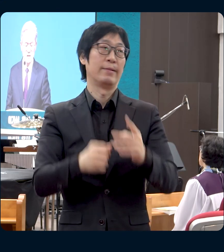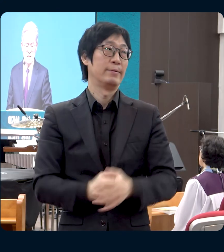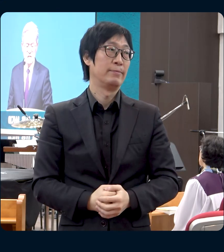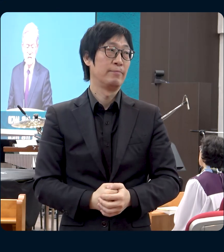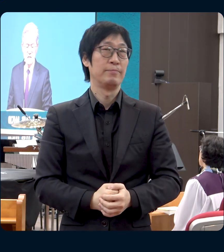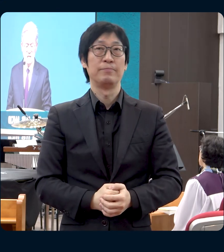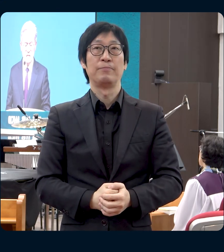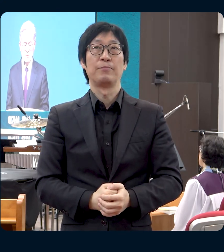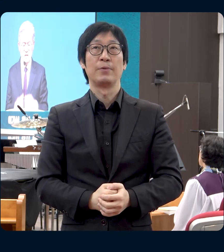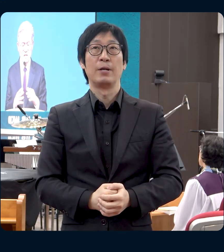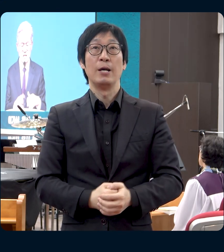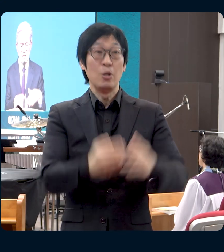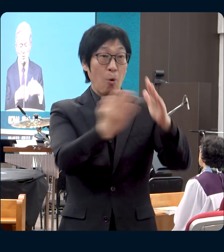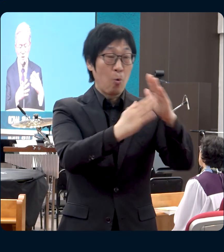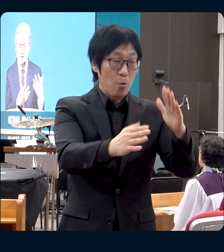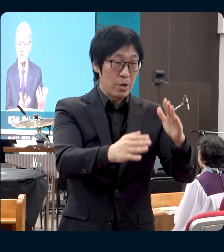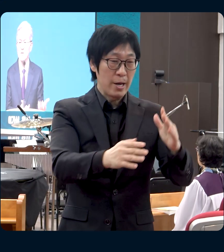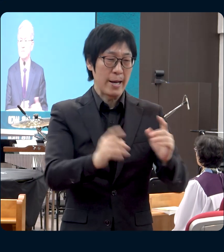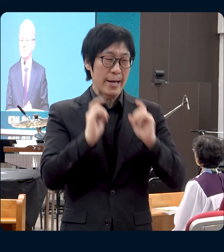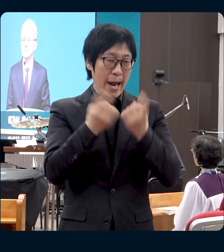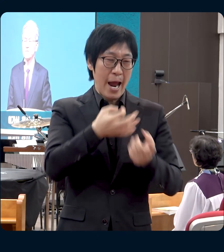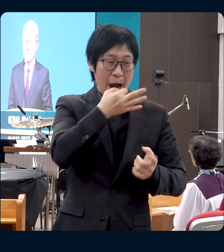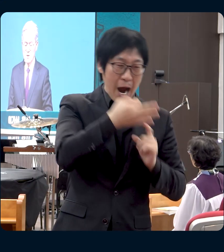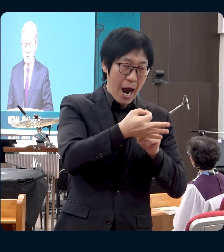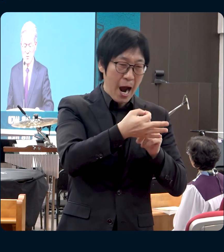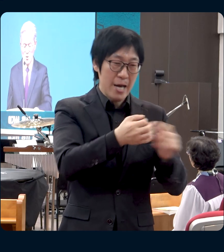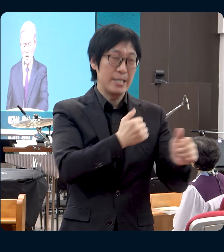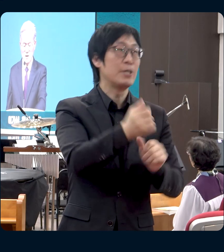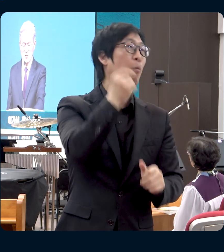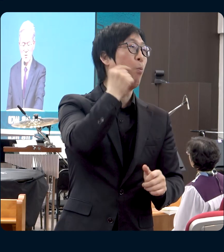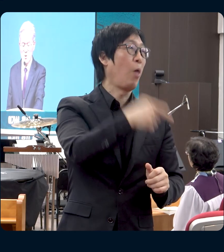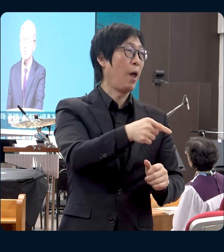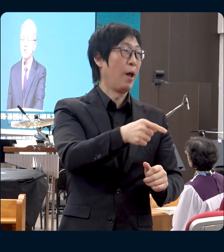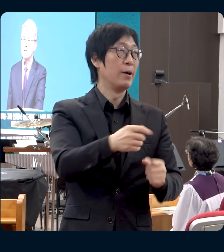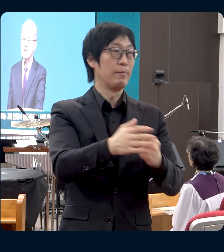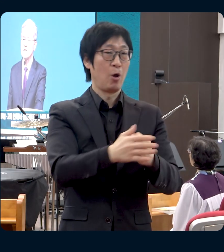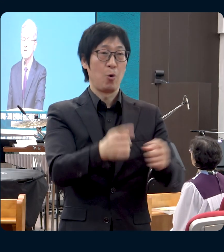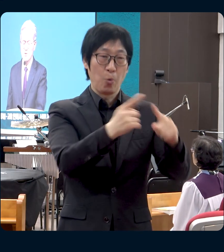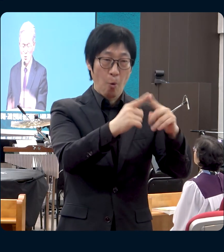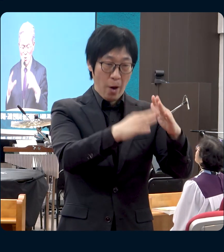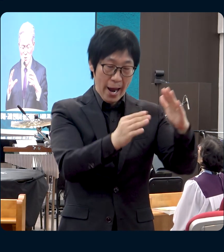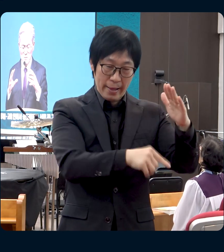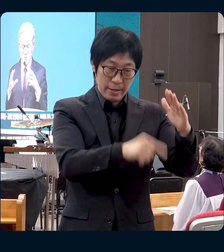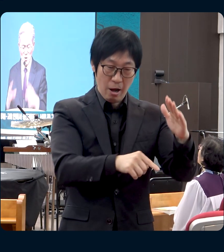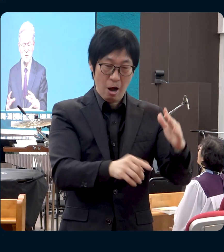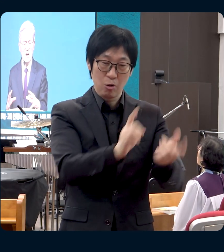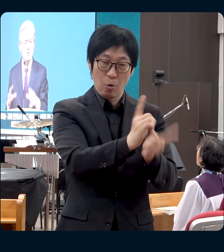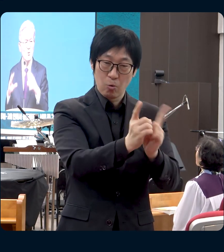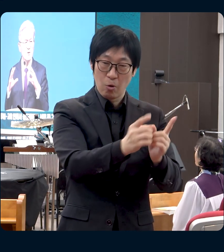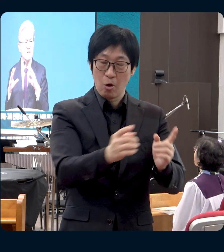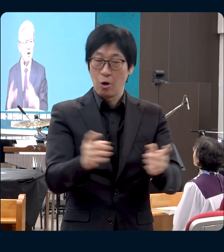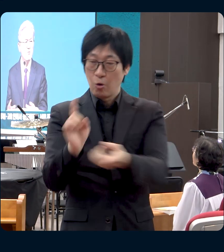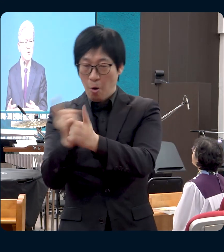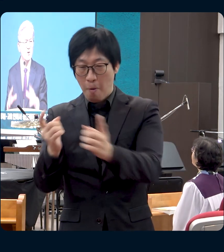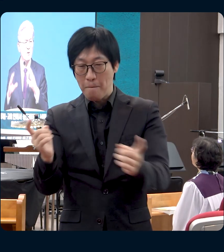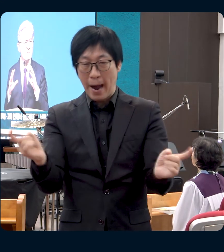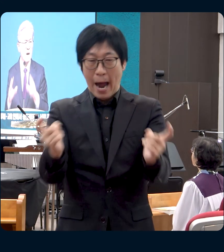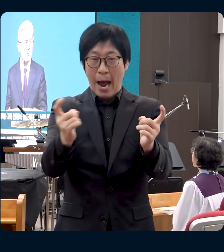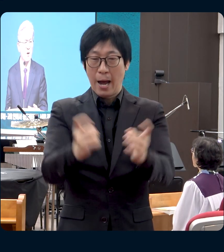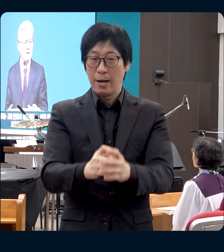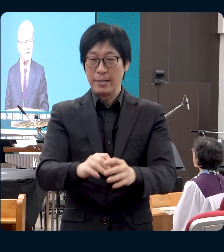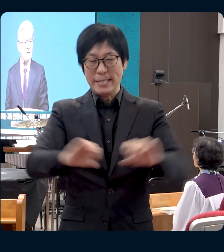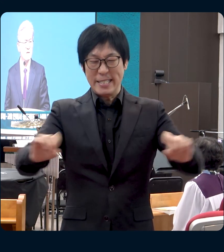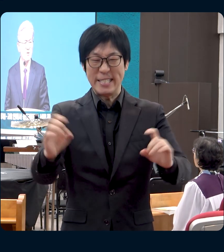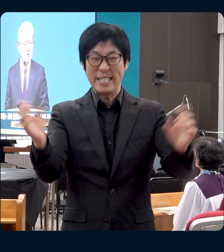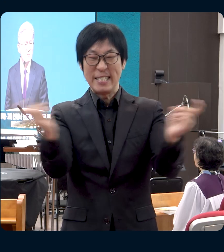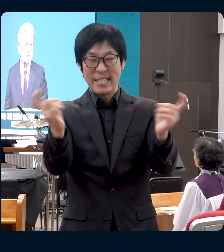성도들이 이기심을 이기지 못해서 교회 안에서 성도들끼리 서로 편가르고 싸우면서